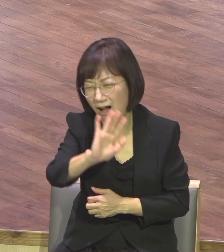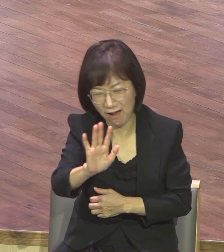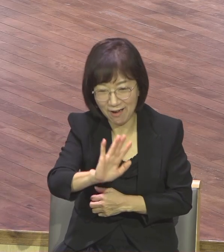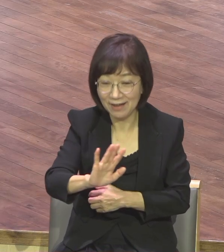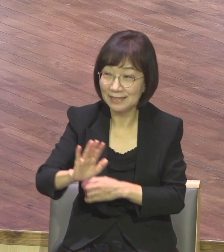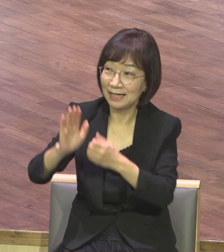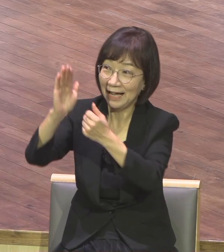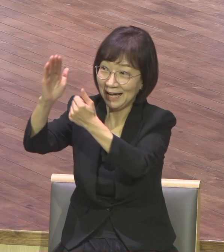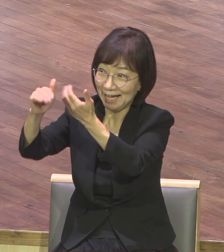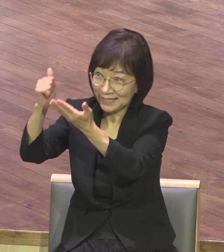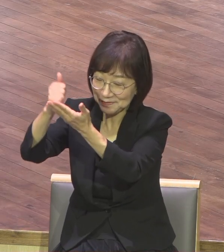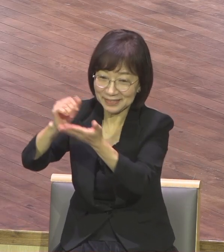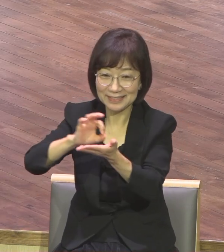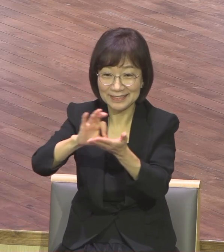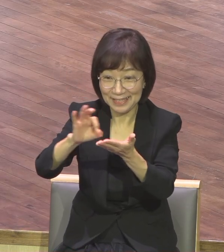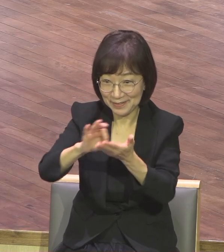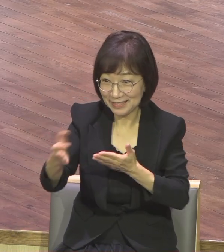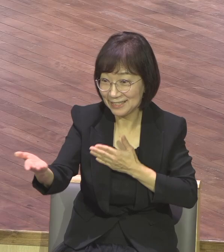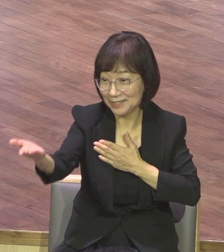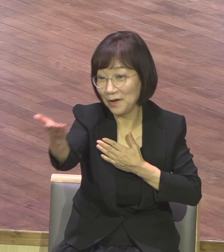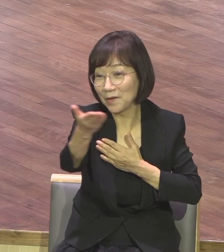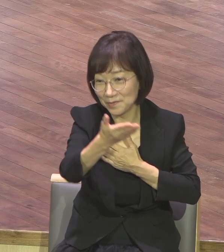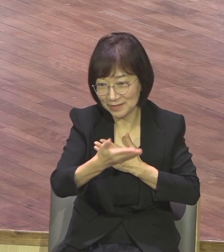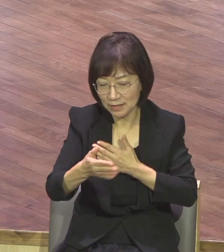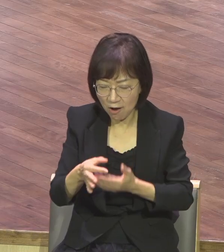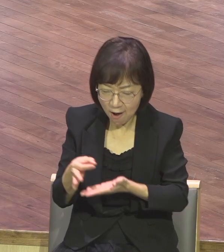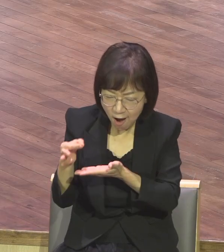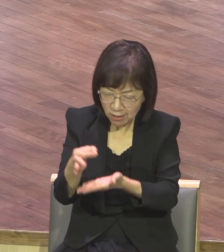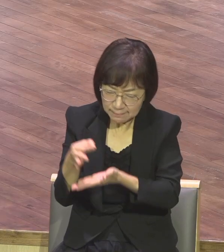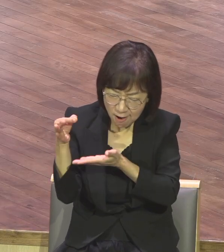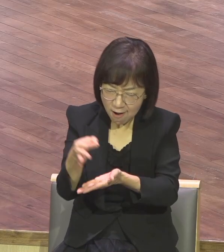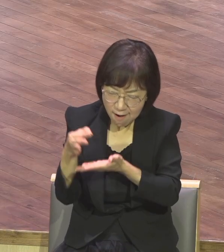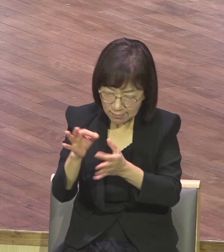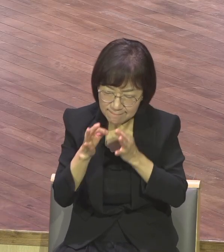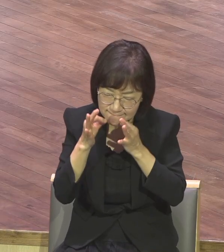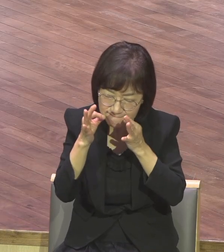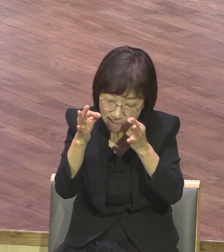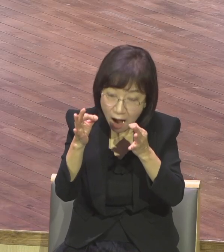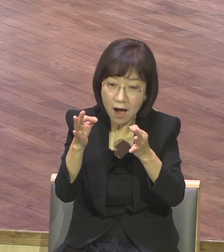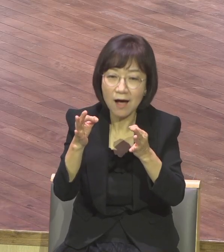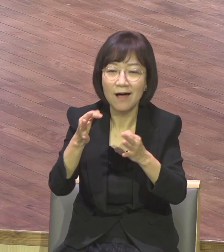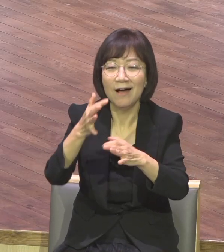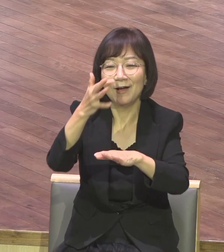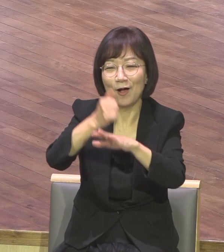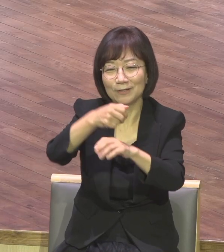통해서 이게 어떻게 설명하겠습니까? 이 시점에서 지금